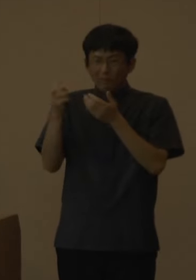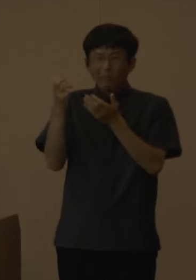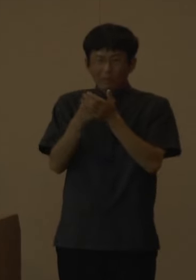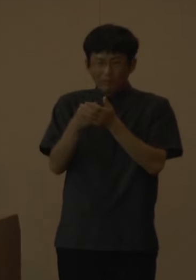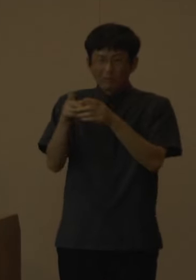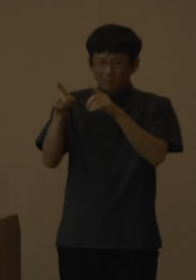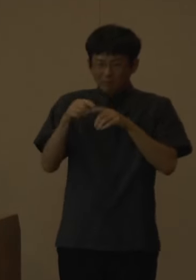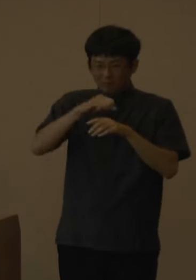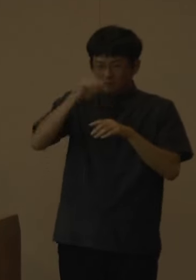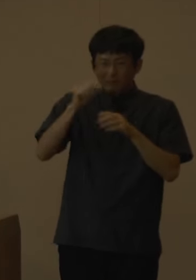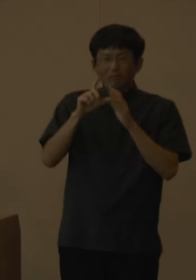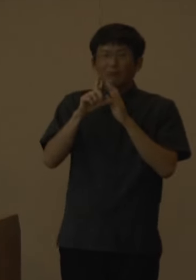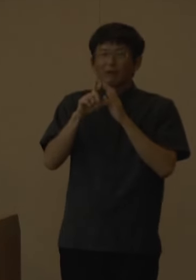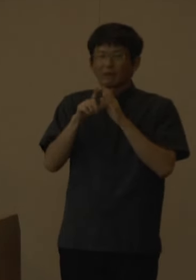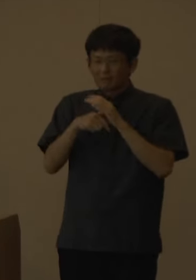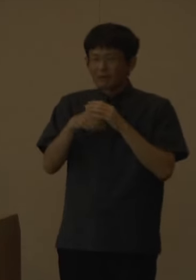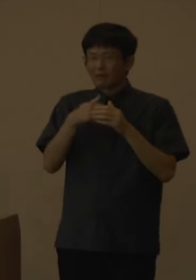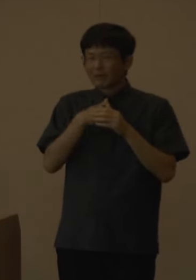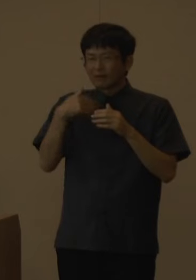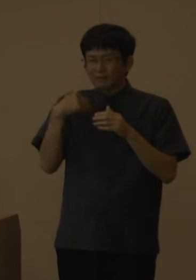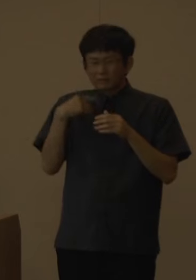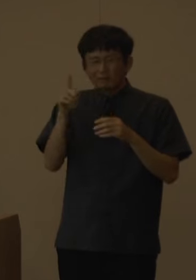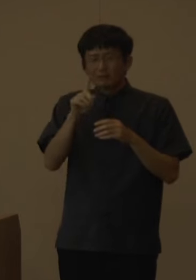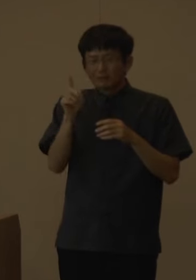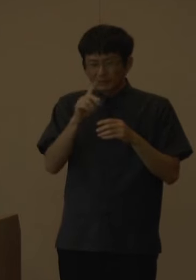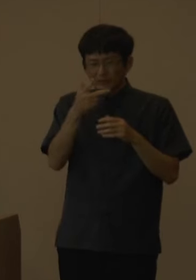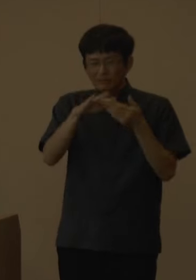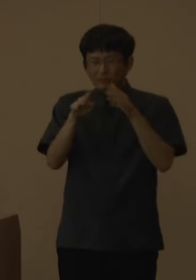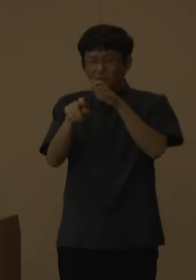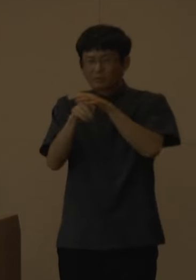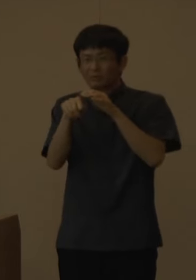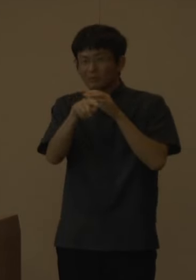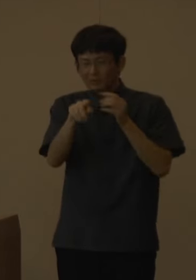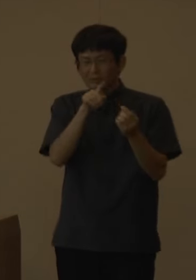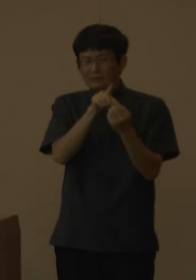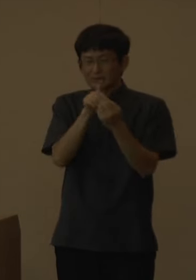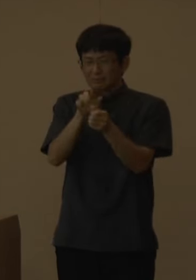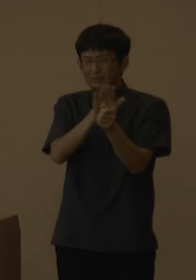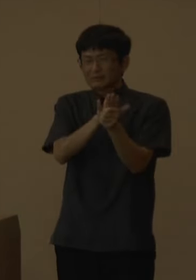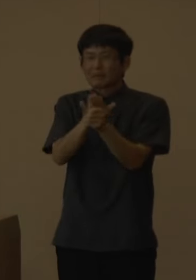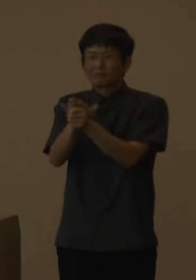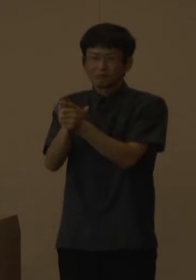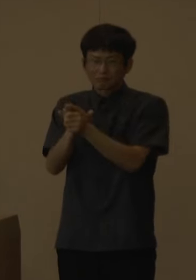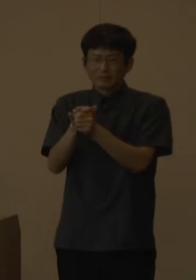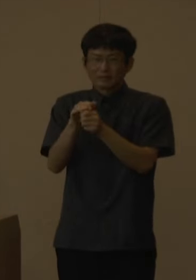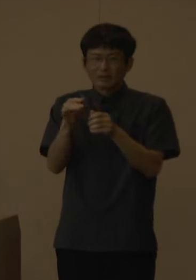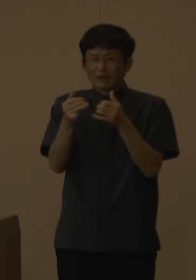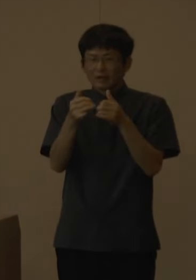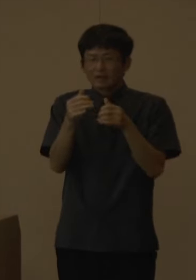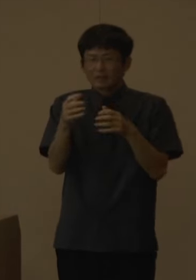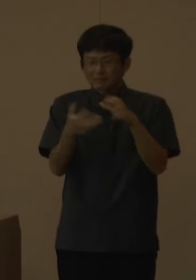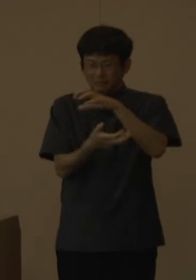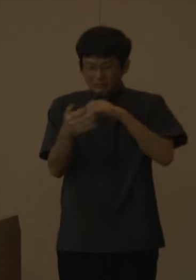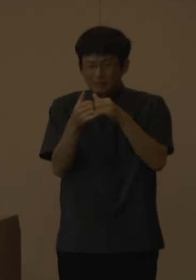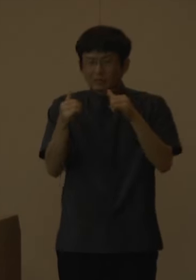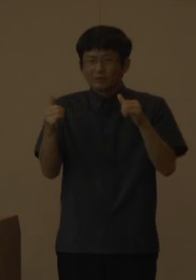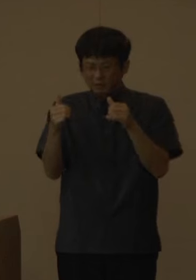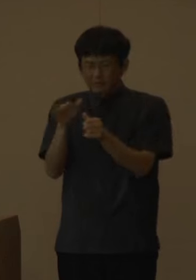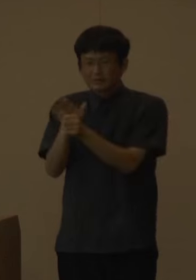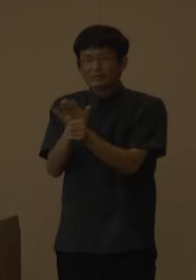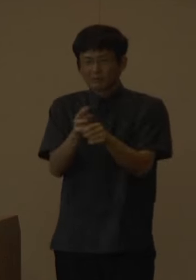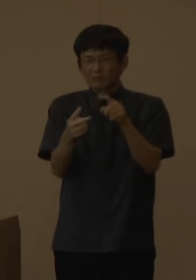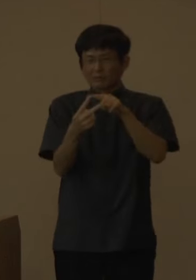、考えうるものは市町村への支援と、それから被災者への支援というのが2つ大きくございます。まあ、